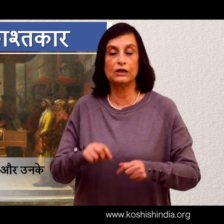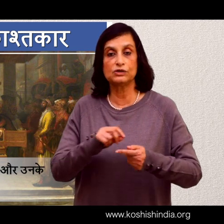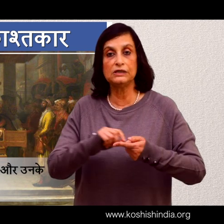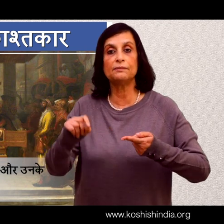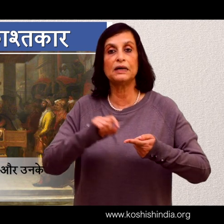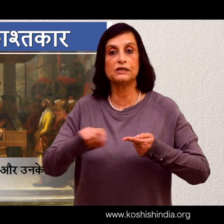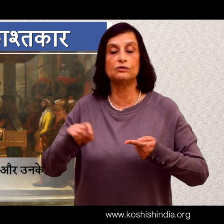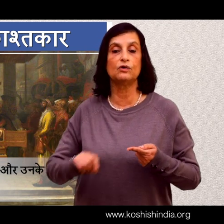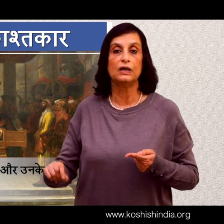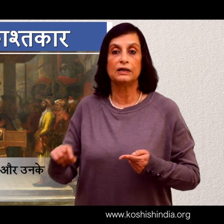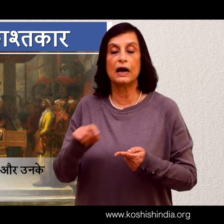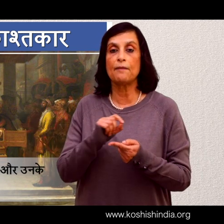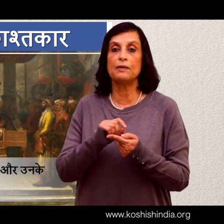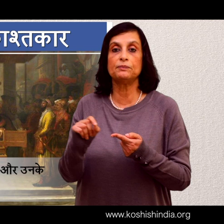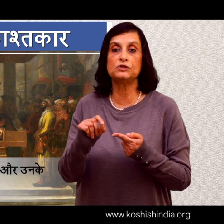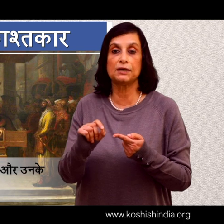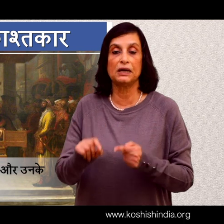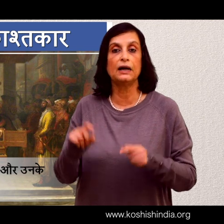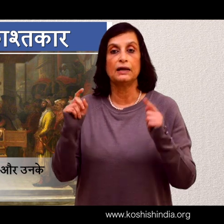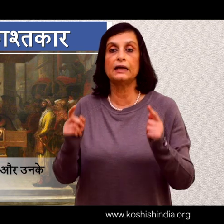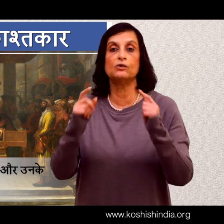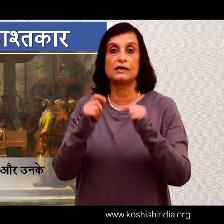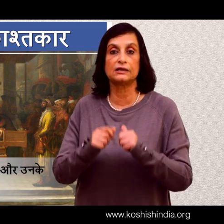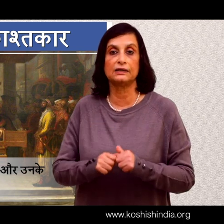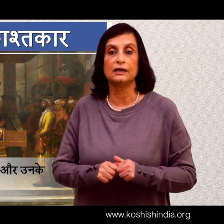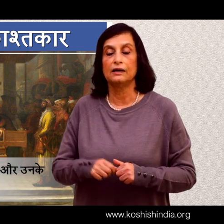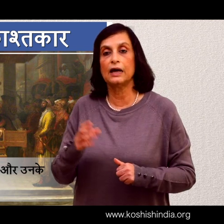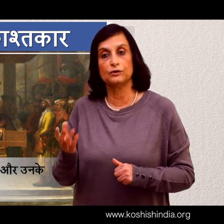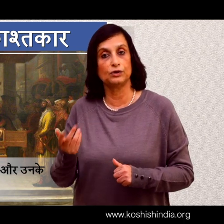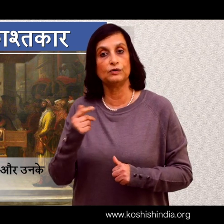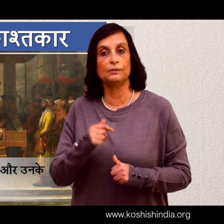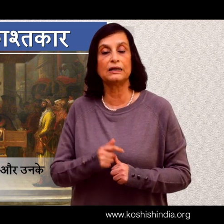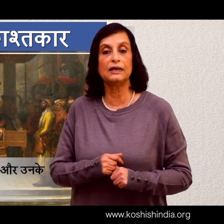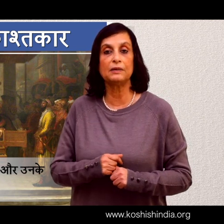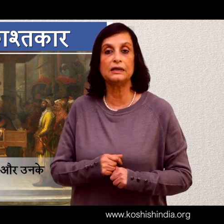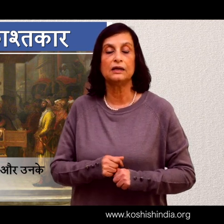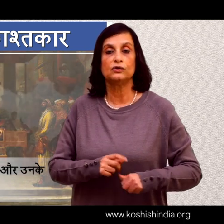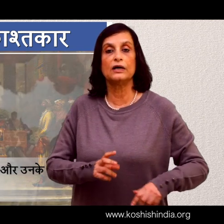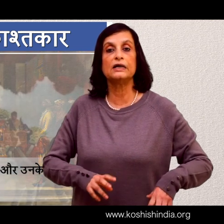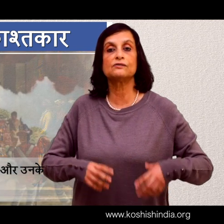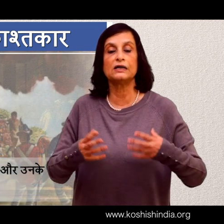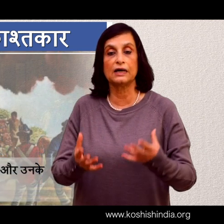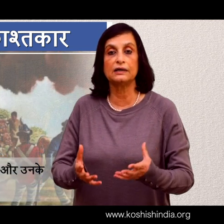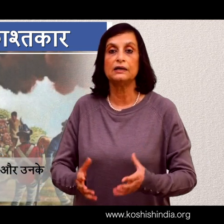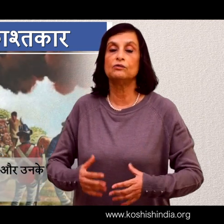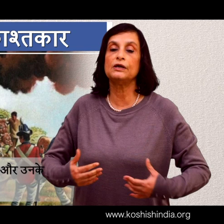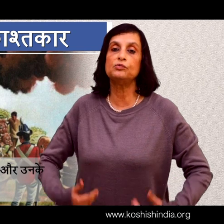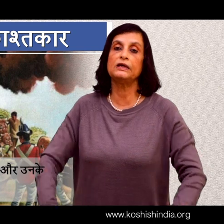इसलिएउन्होंनेउन्हेंकुछ नियमभेजेकिआपहमारीअनुमतिकेबिनाइसेउगानहींसकते। जबरियासतोंने उनकीबातनहींमानी,